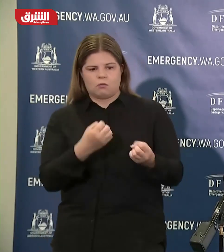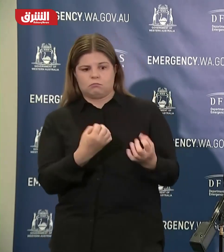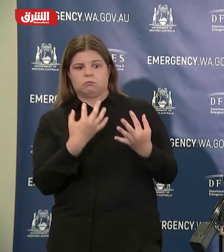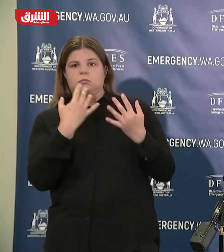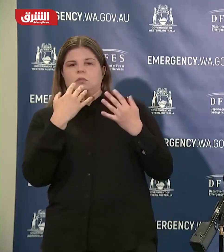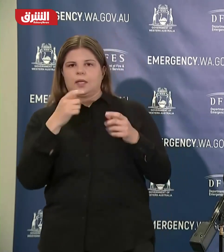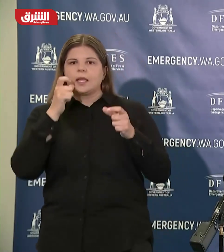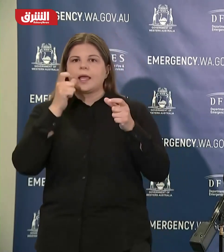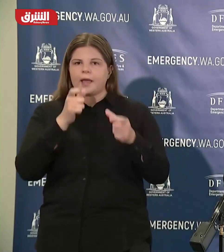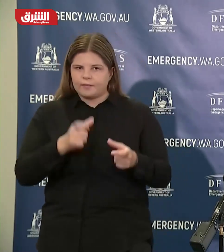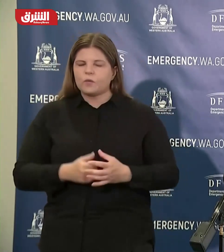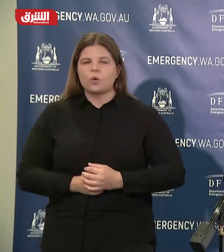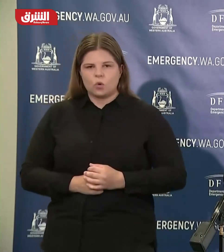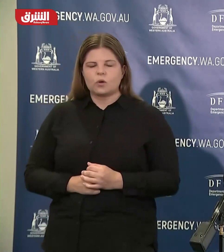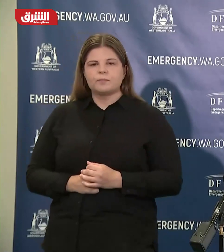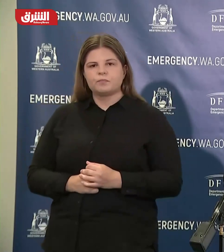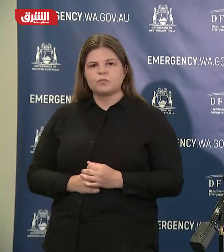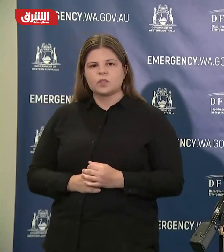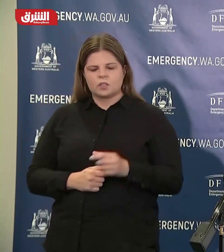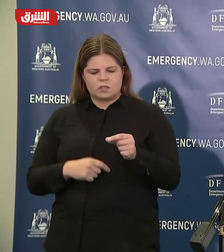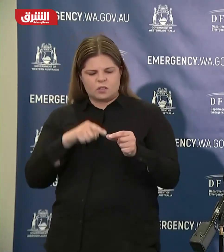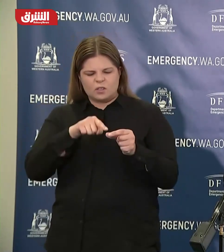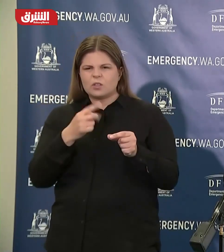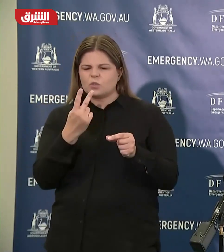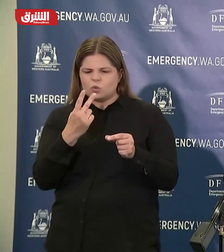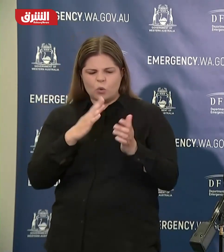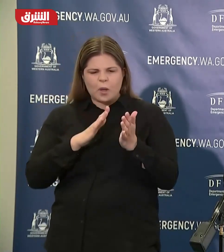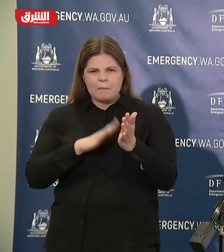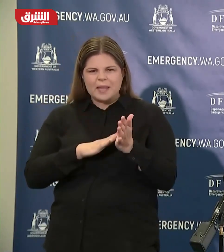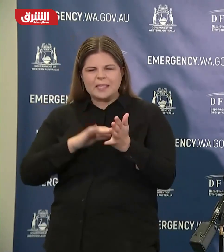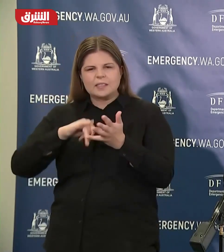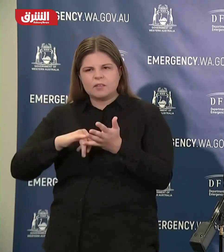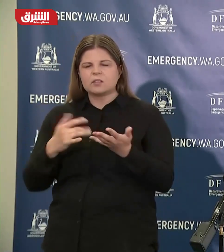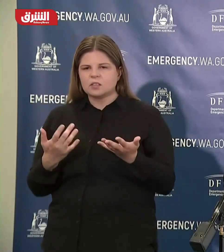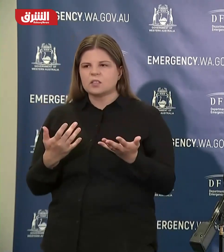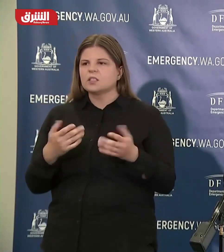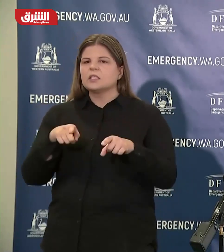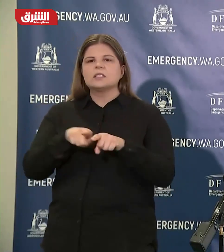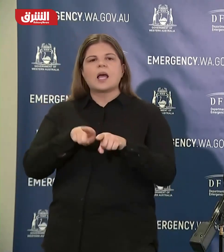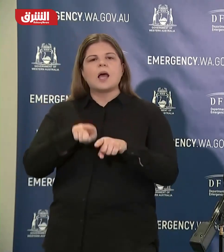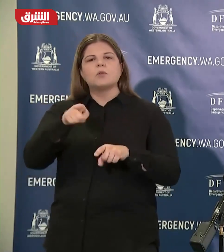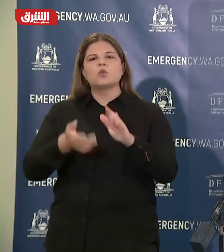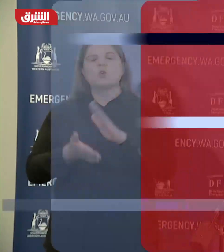فقدت الكبسوله اثناء نقلها وفهم الخطا الذي حدث